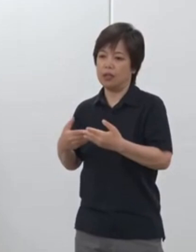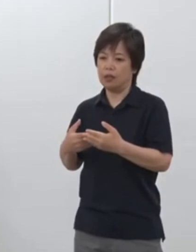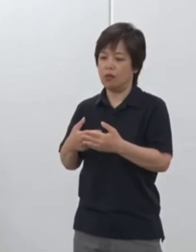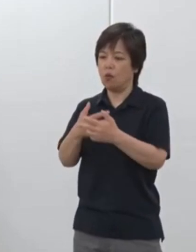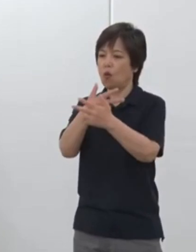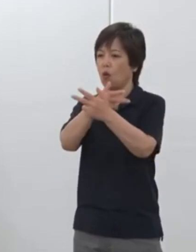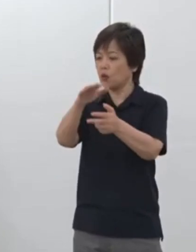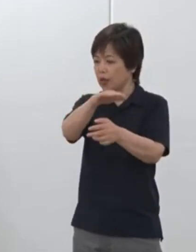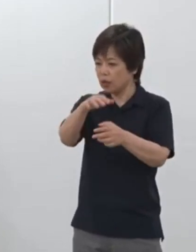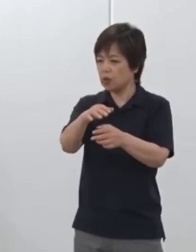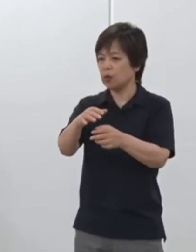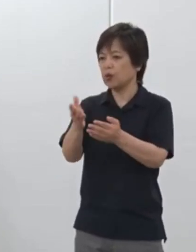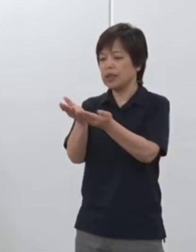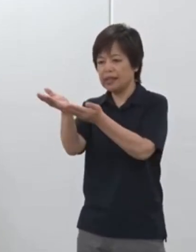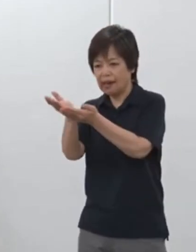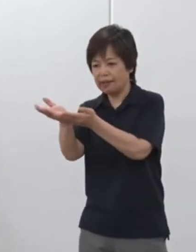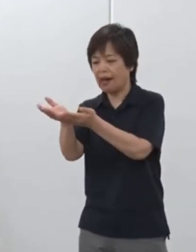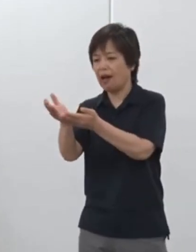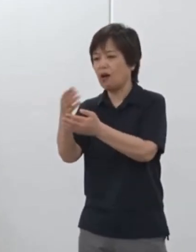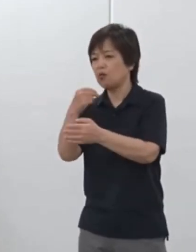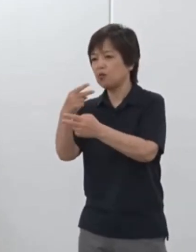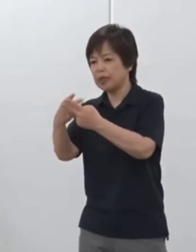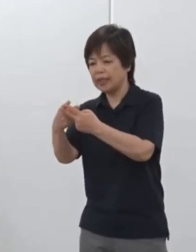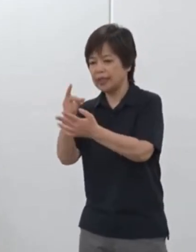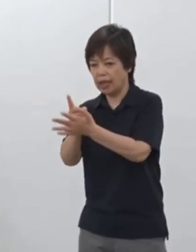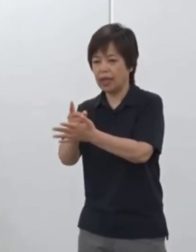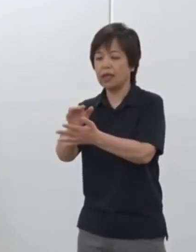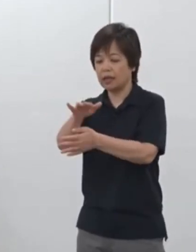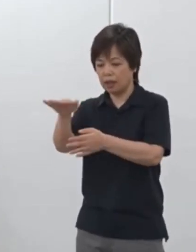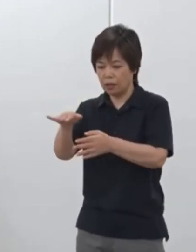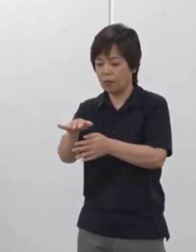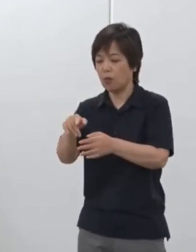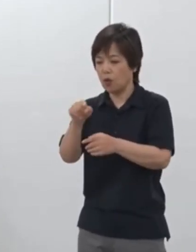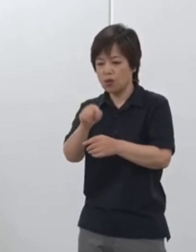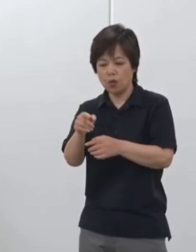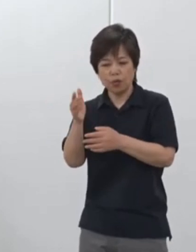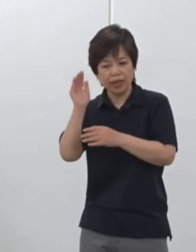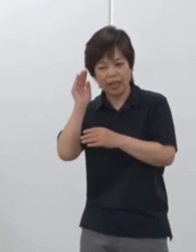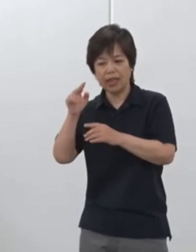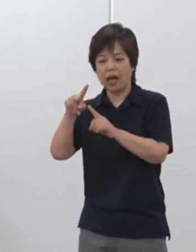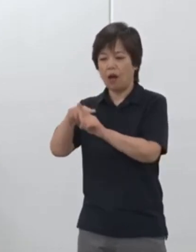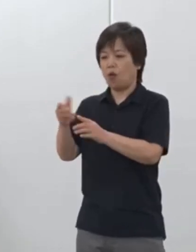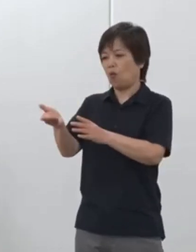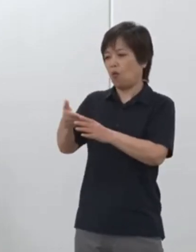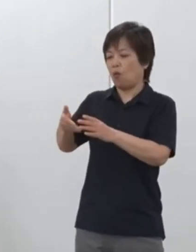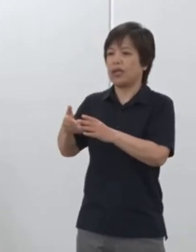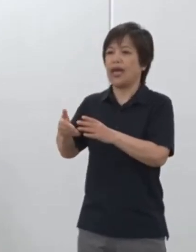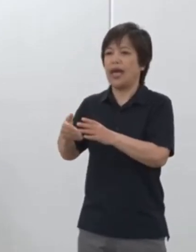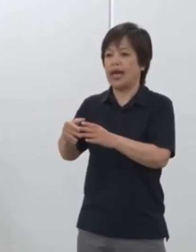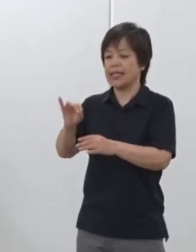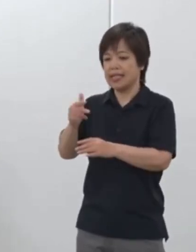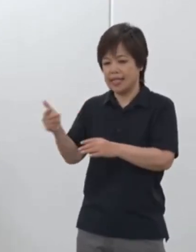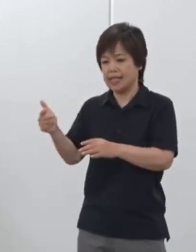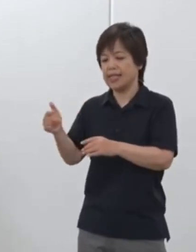だけだったんですけども、そのエリアを広げようという決定をして、それを聞きつけた小池知事が、長谷知事と会って、